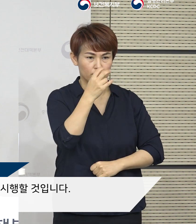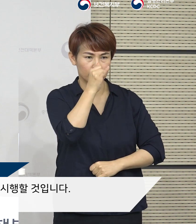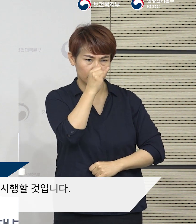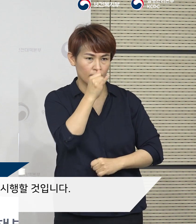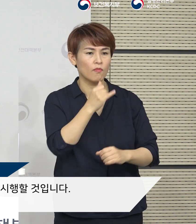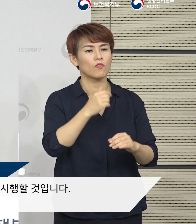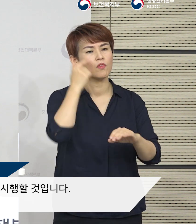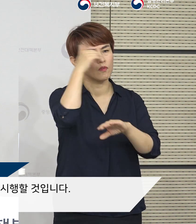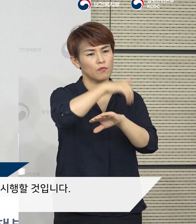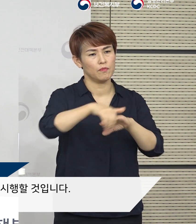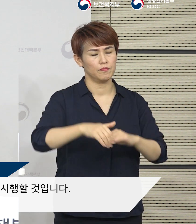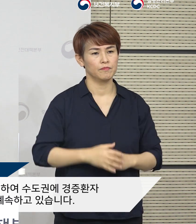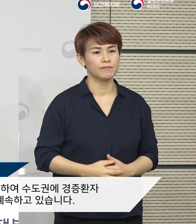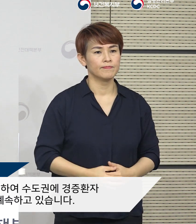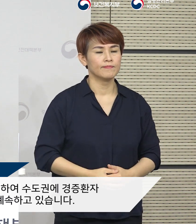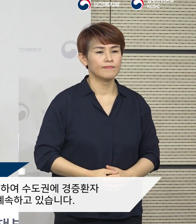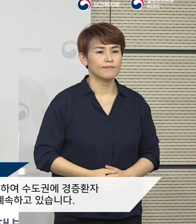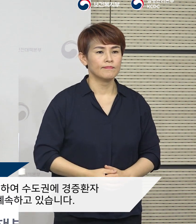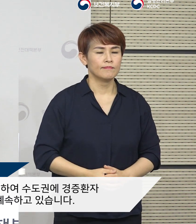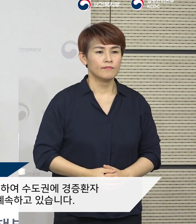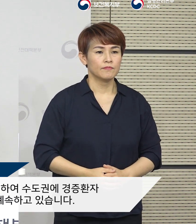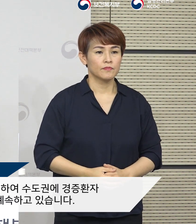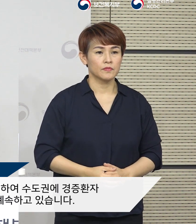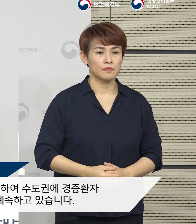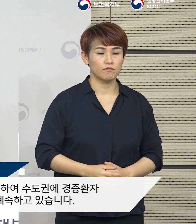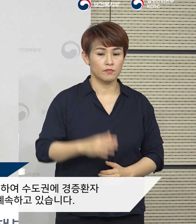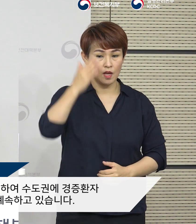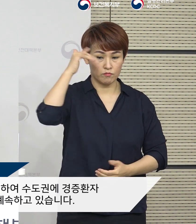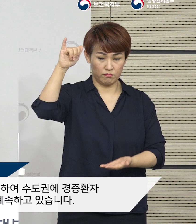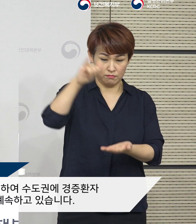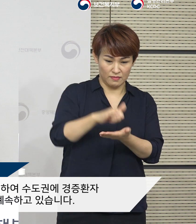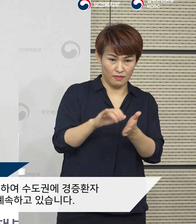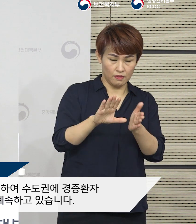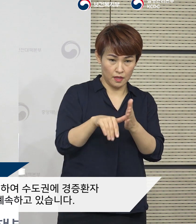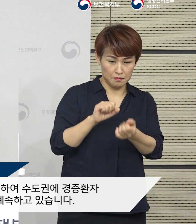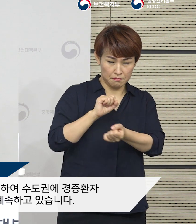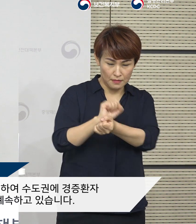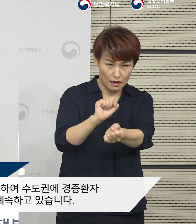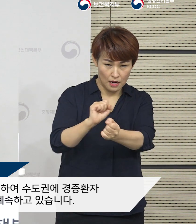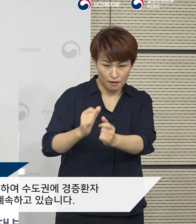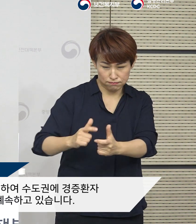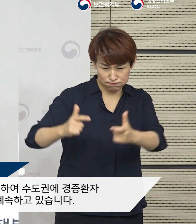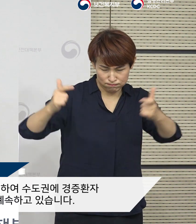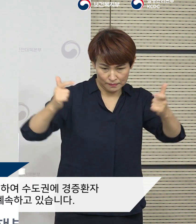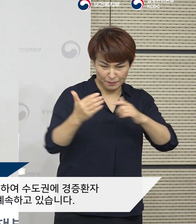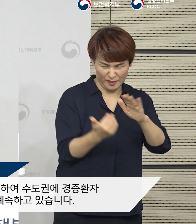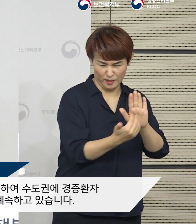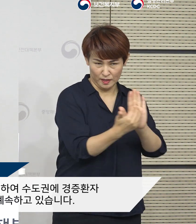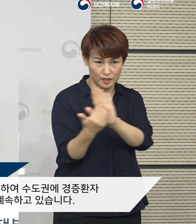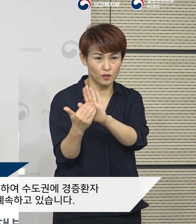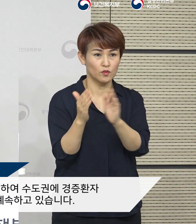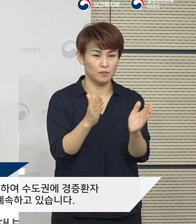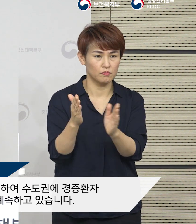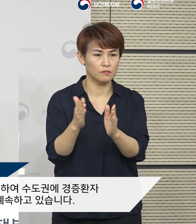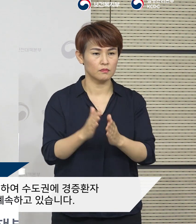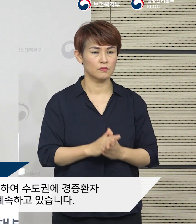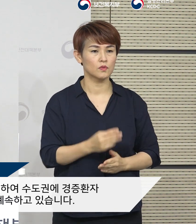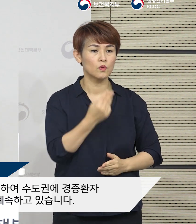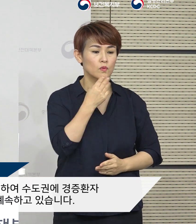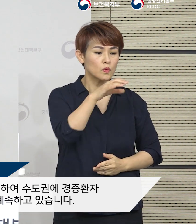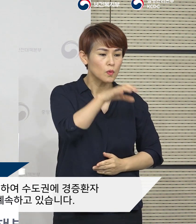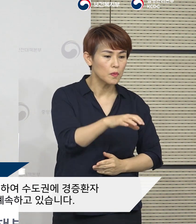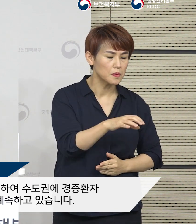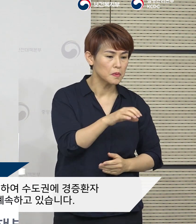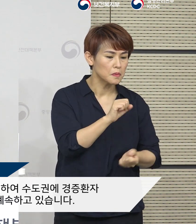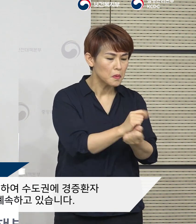조치를 시행할 것입니다. 또한 입국 과정 중 확진 환자가 증가하는 데 대비하여 수도권에 경증 환자 보호를